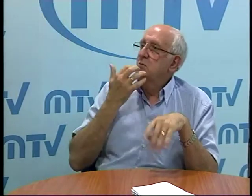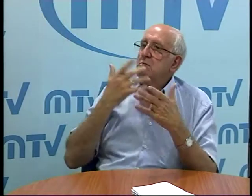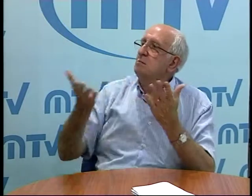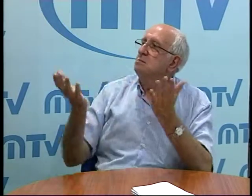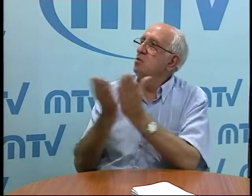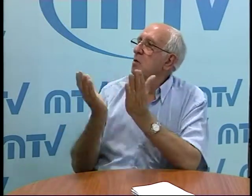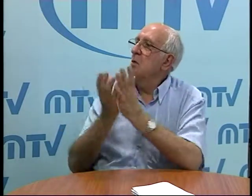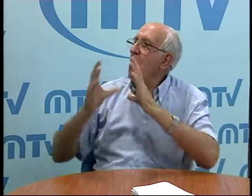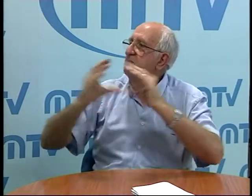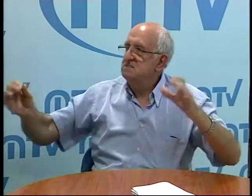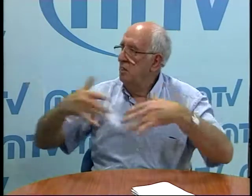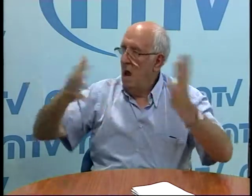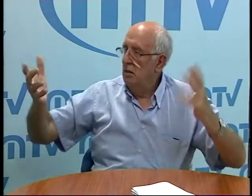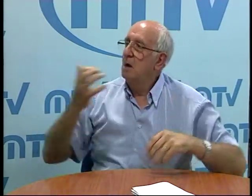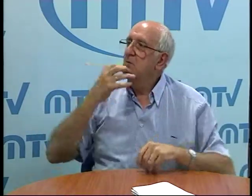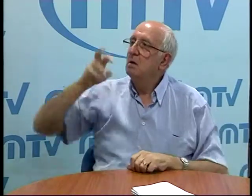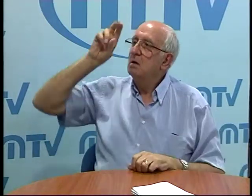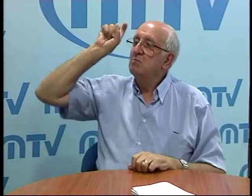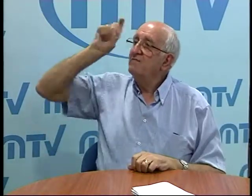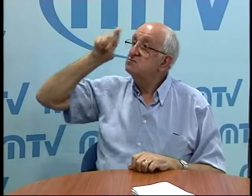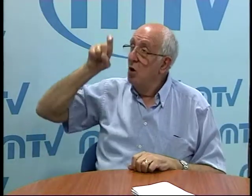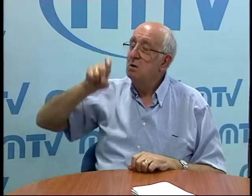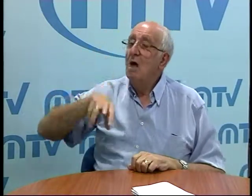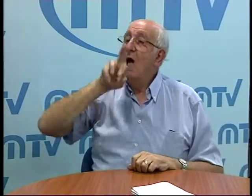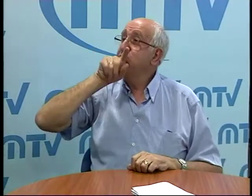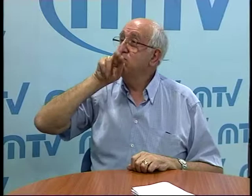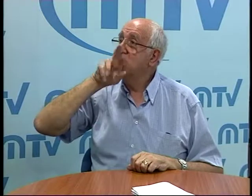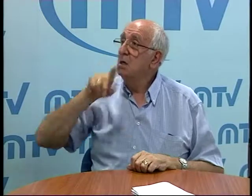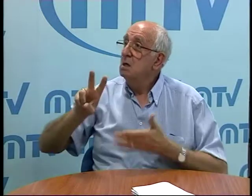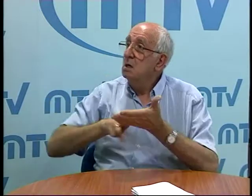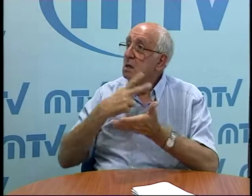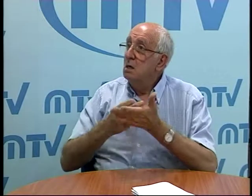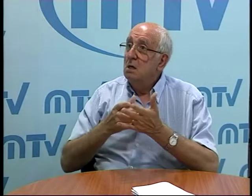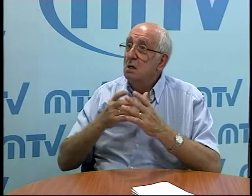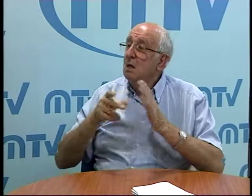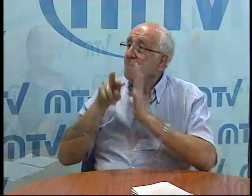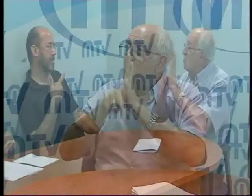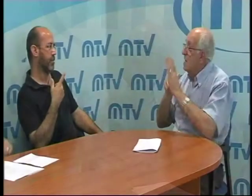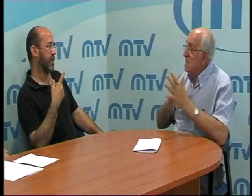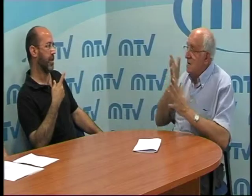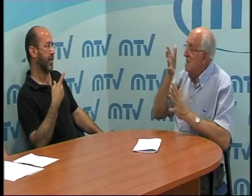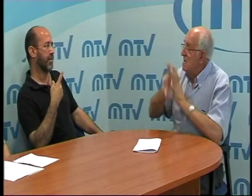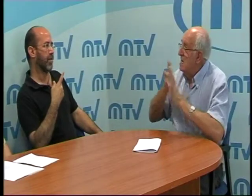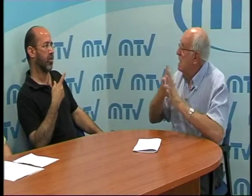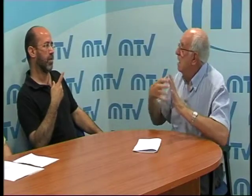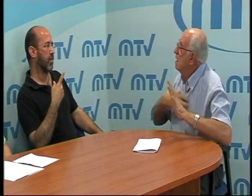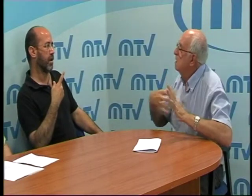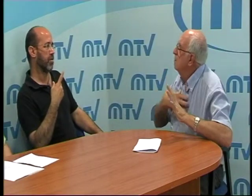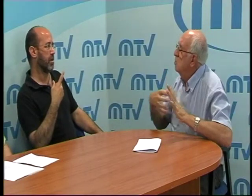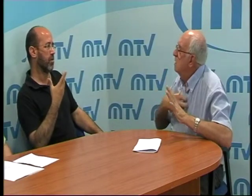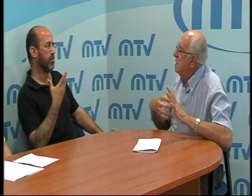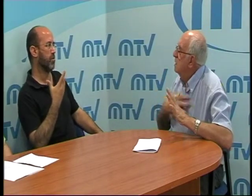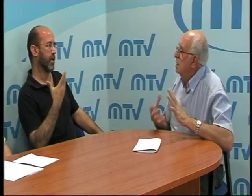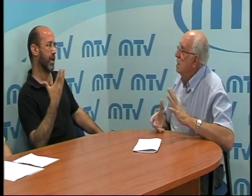imagínate, ¿no? Estás estudiando en la universidad y el profesor está hablando y el intérprete está haciendo un